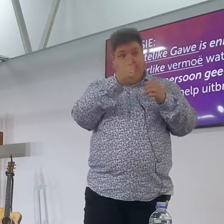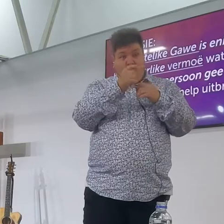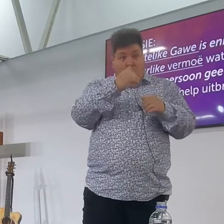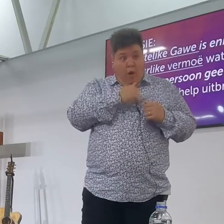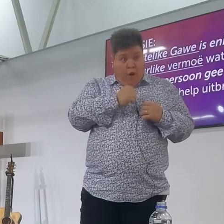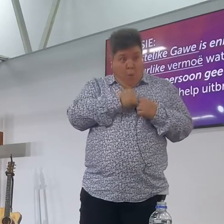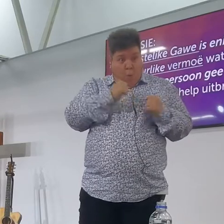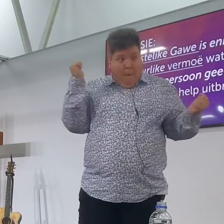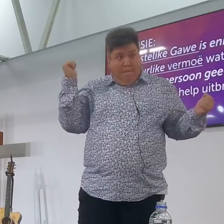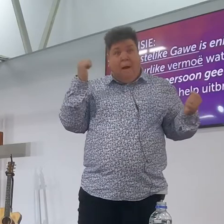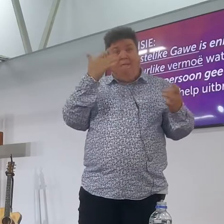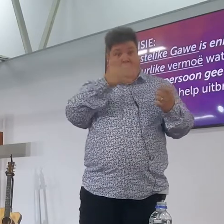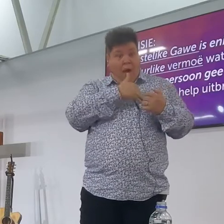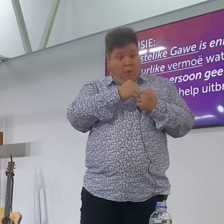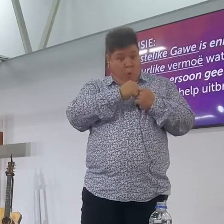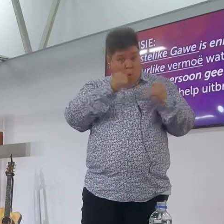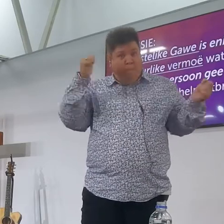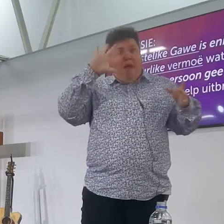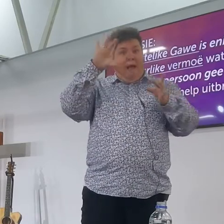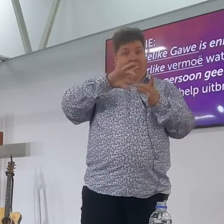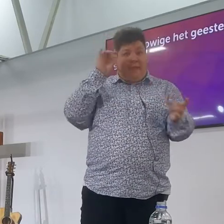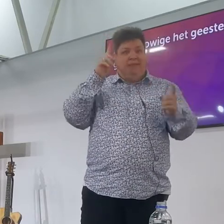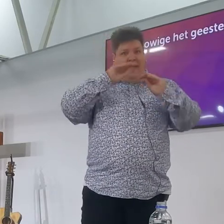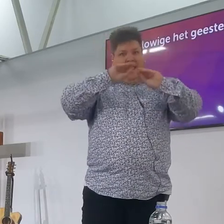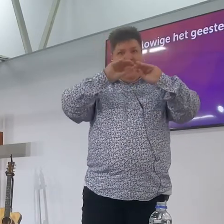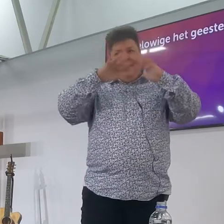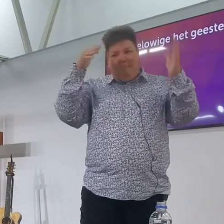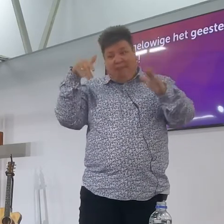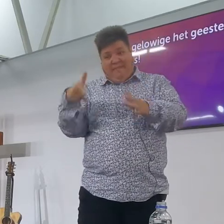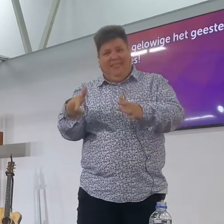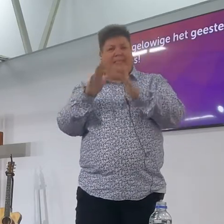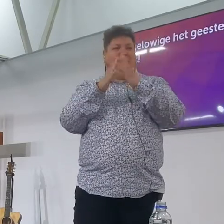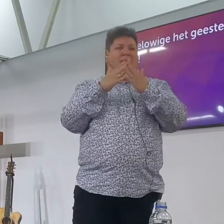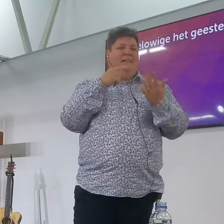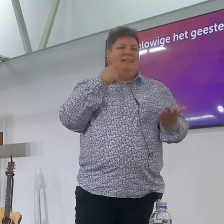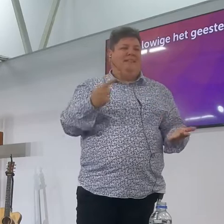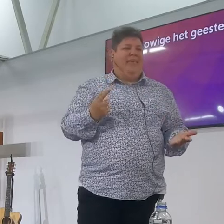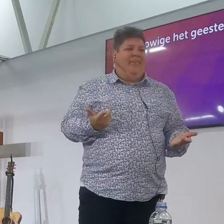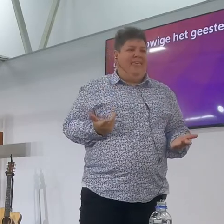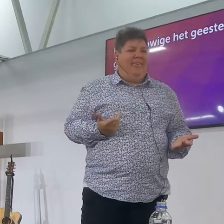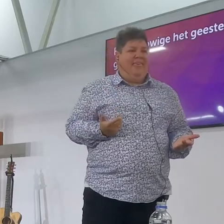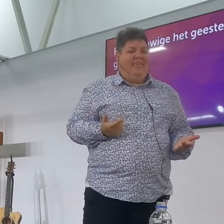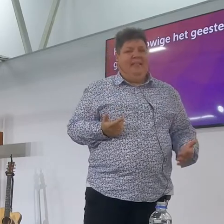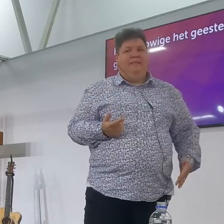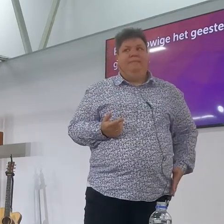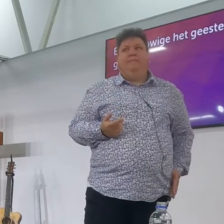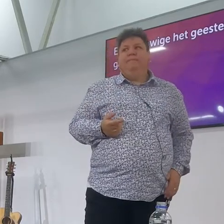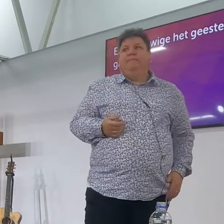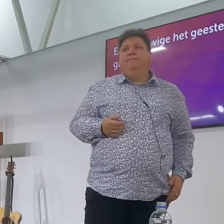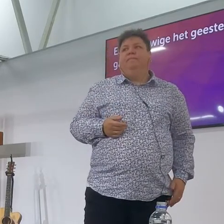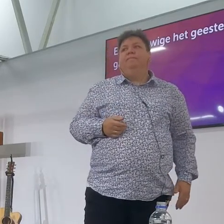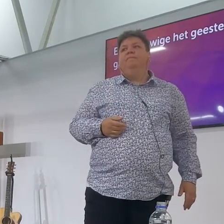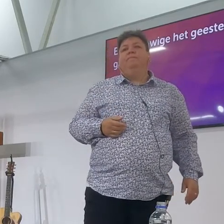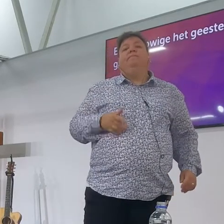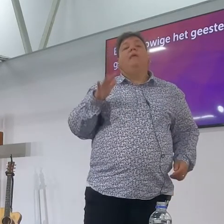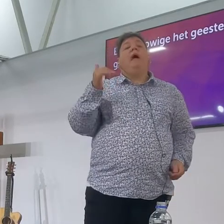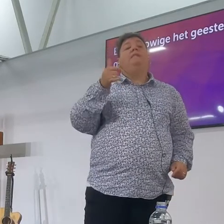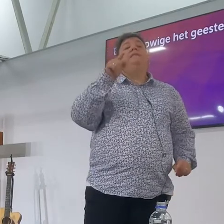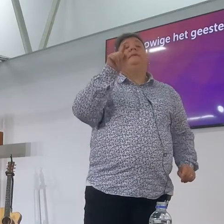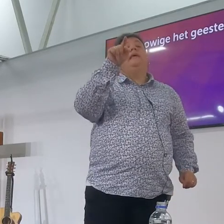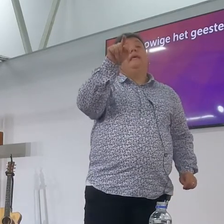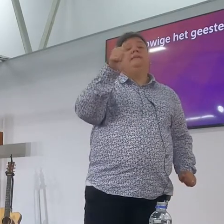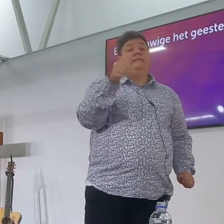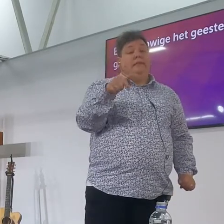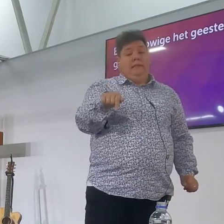ding. Gawes gaan nie oor my en jou nie. Dit gaan oor die koninkryk. OK. Miskien moet ek en jy dalk net vir jou sê, as jy hier